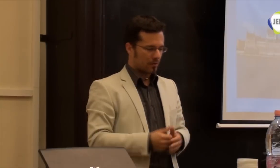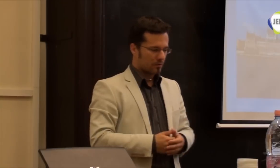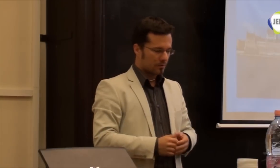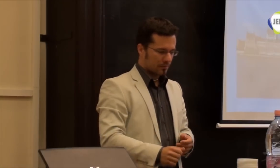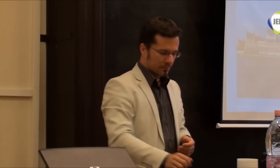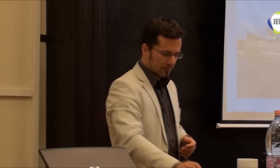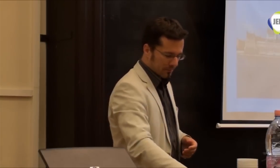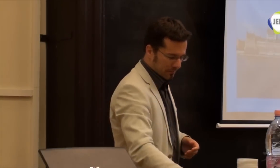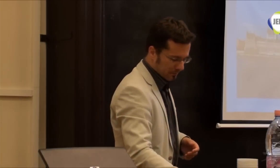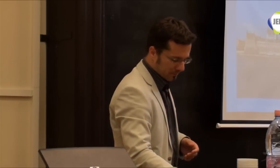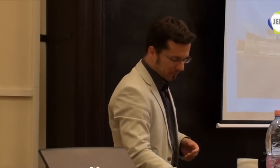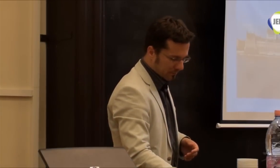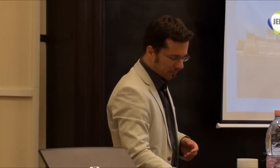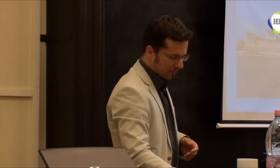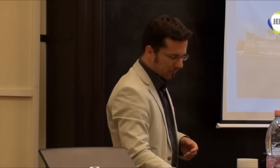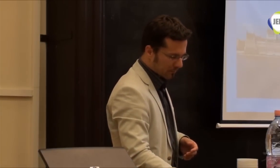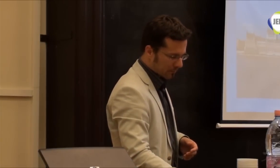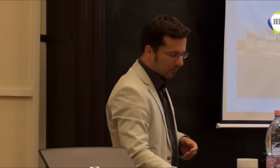a parlamentben címmel.